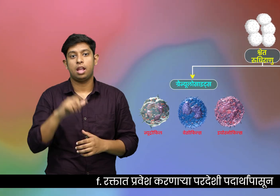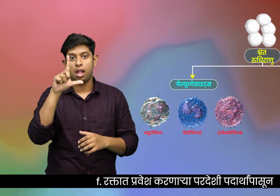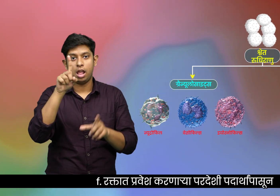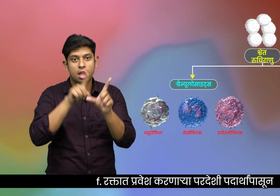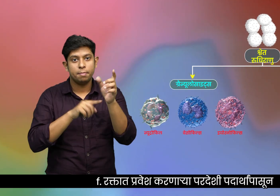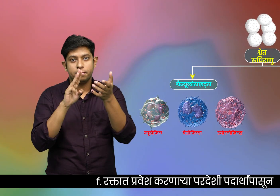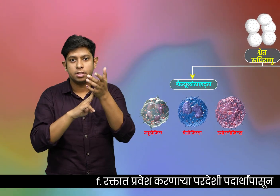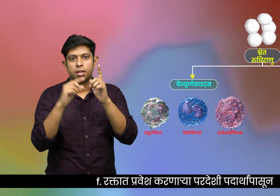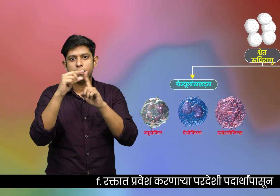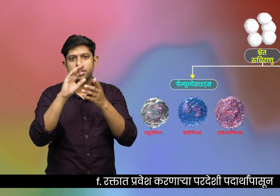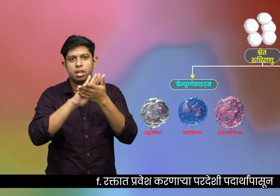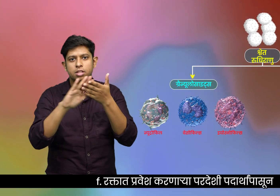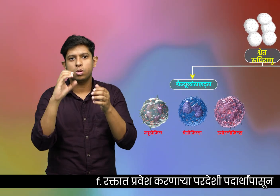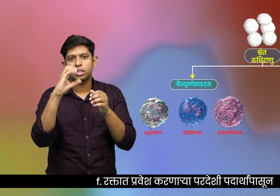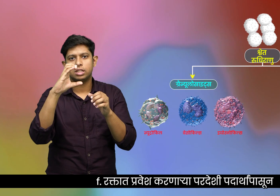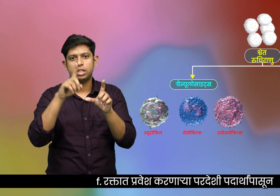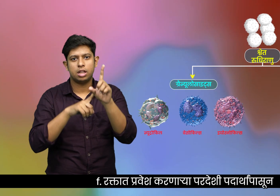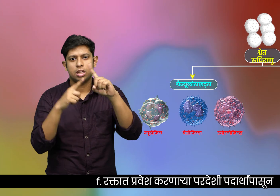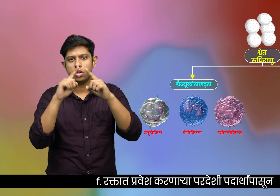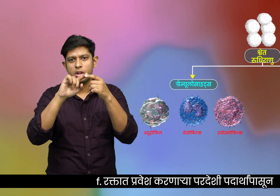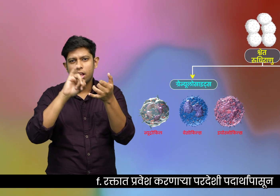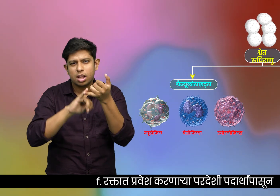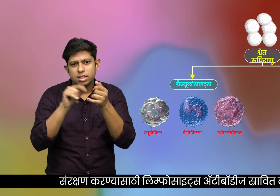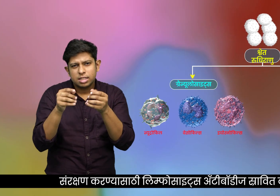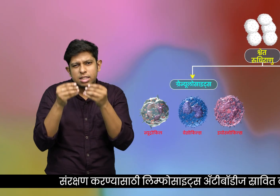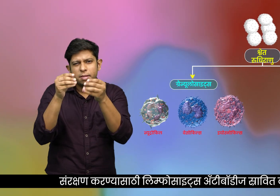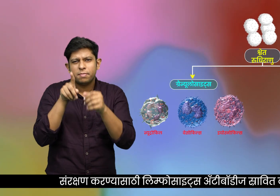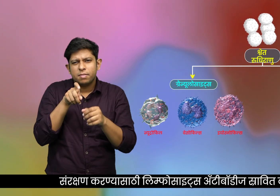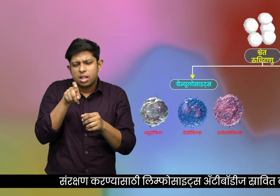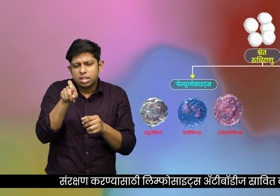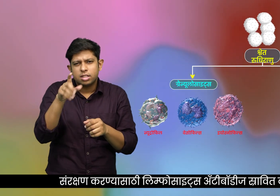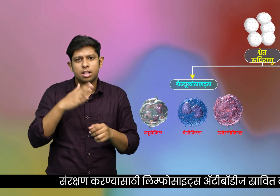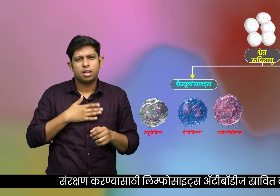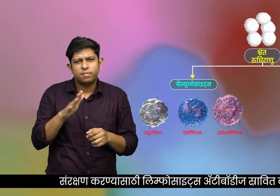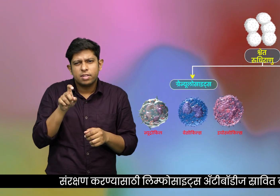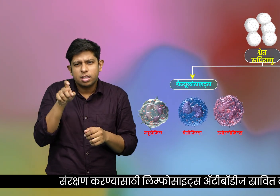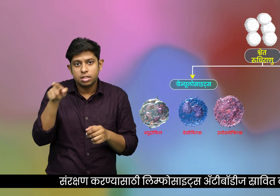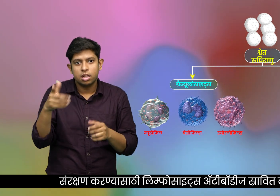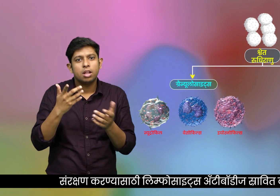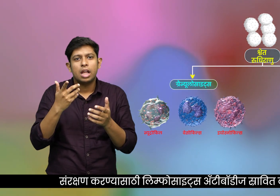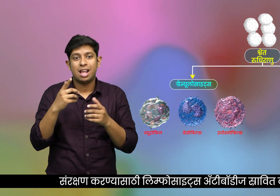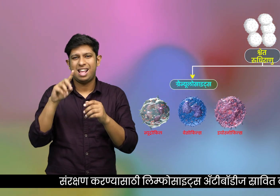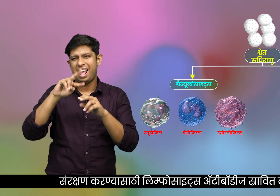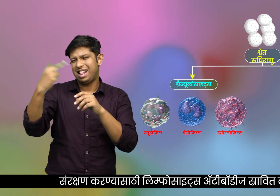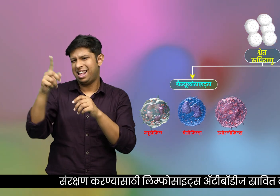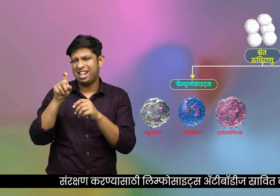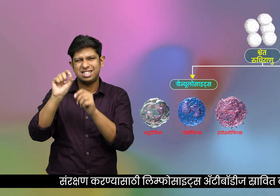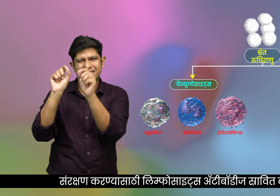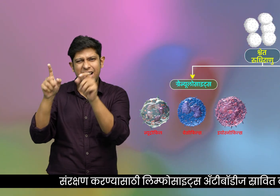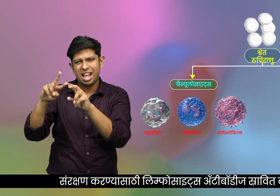रक्तात प्रवेश करणाऱ्या परदेशी पदार्थांपासून संरक्षण करण्यासाठी लिम्फोसाइट्स अँटीबॉडीज स्त्रवित